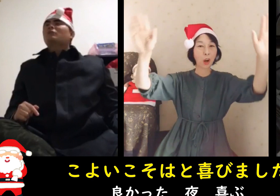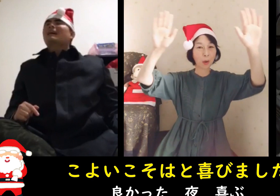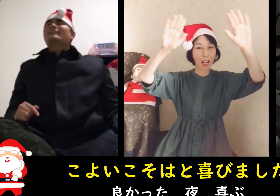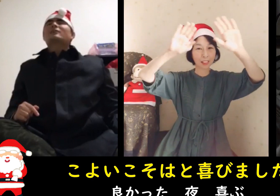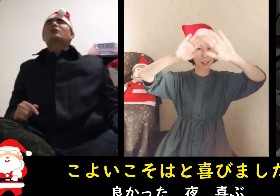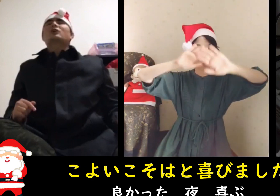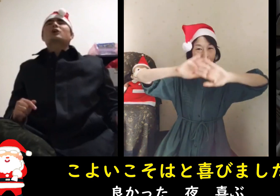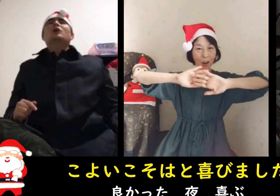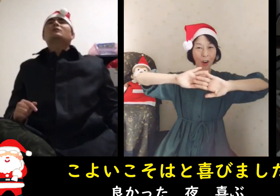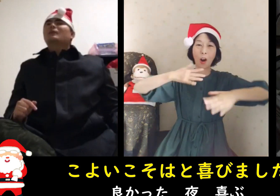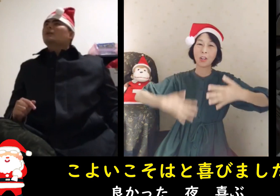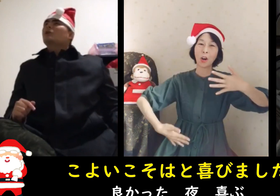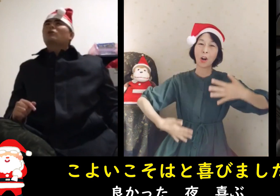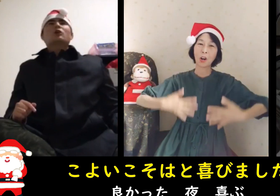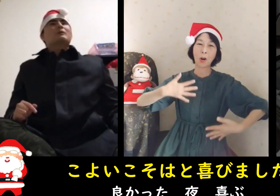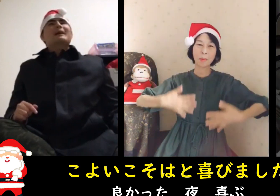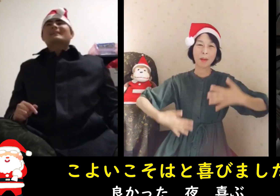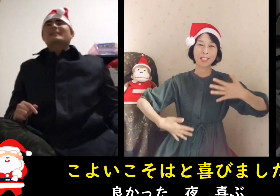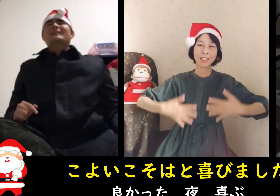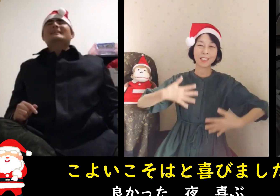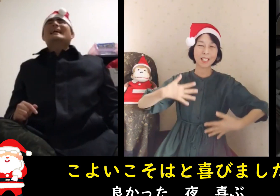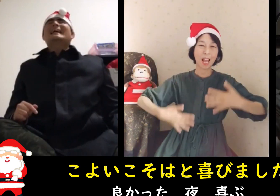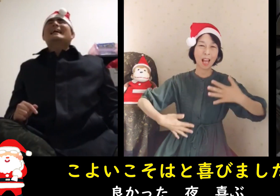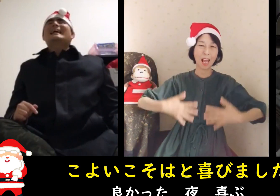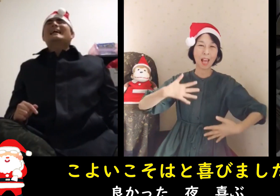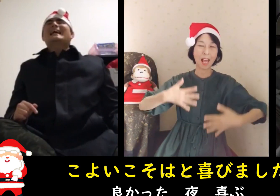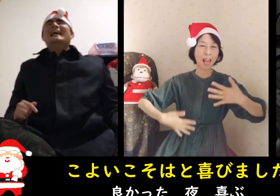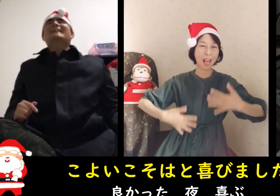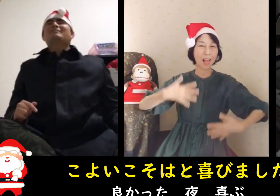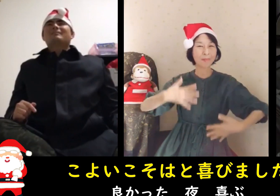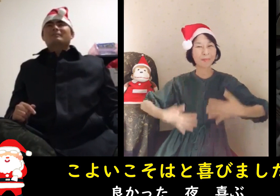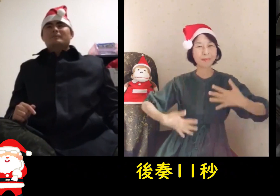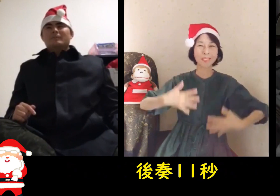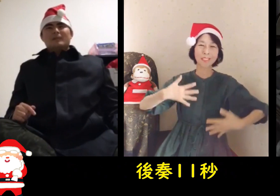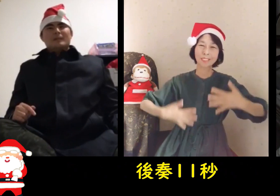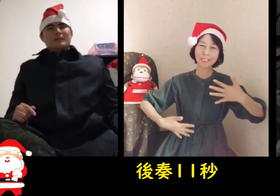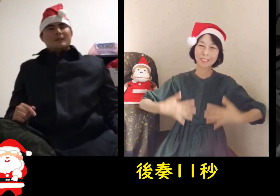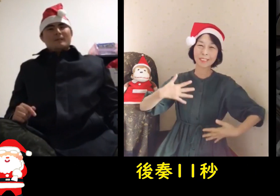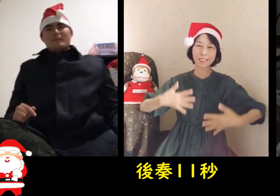喜びました。